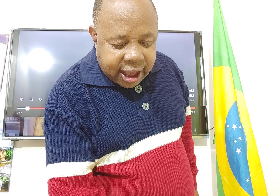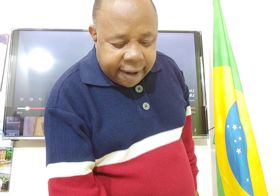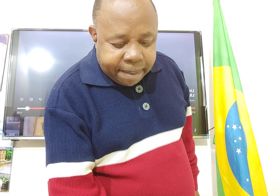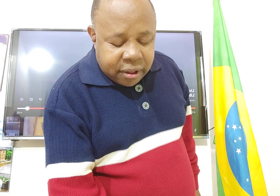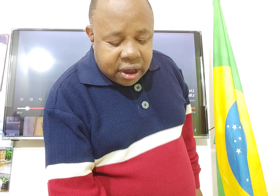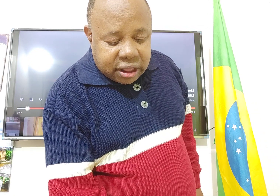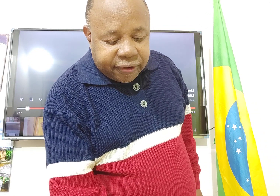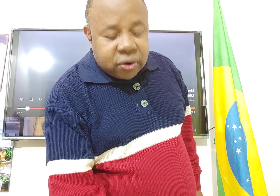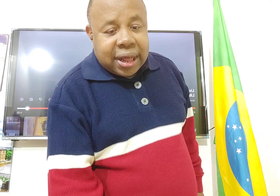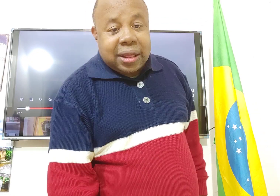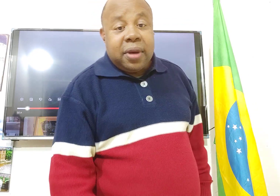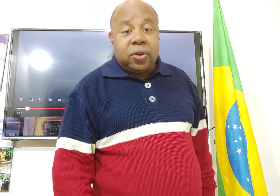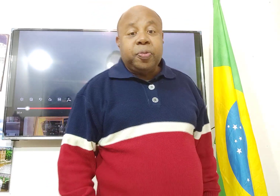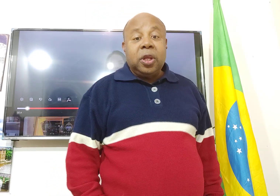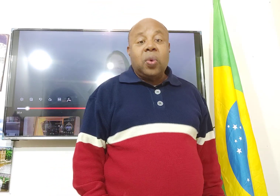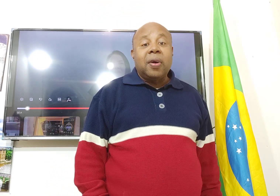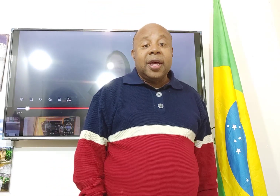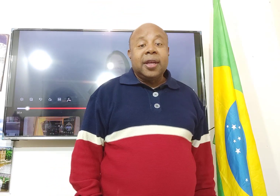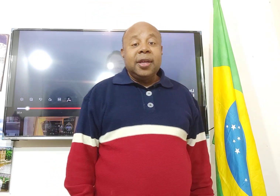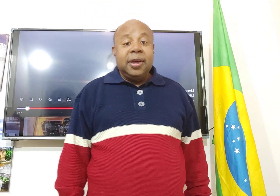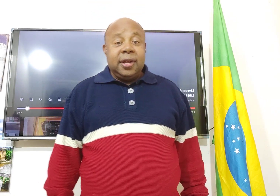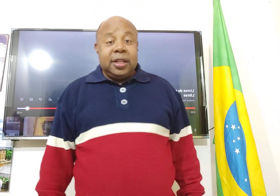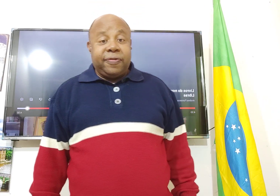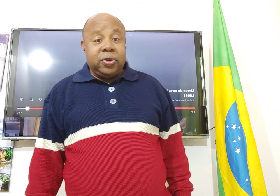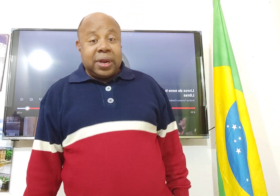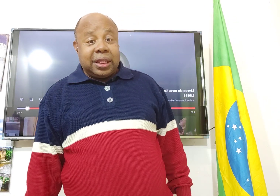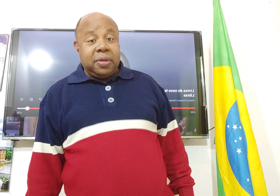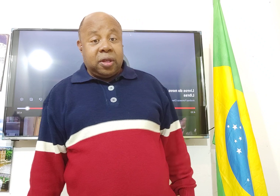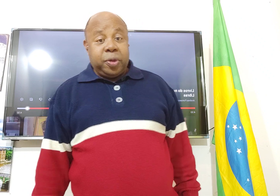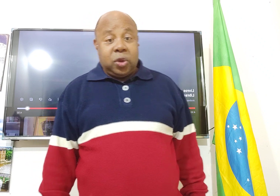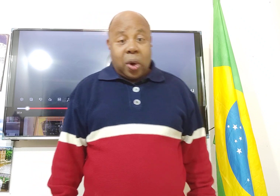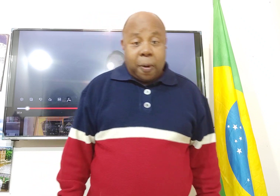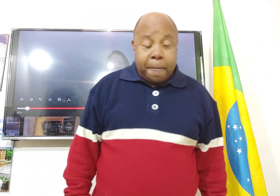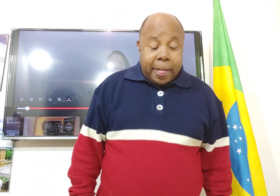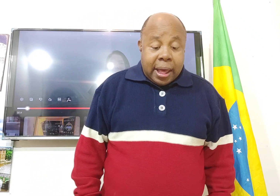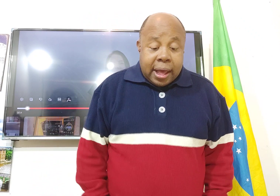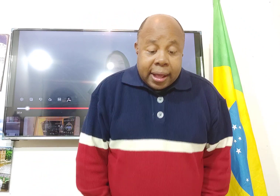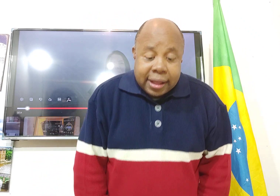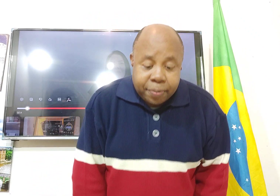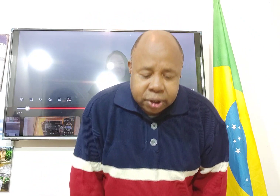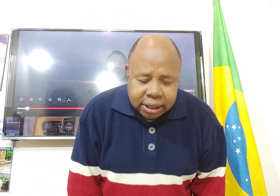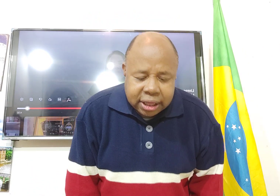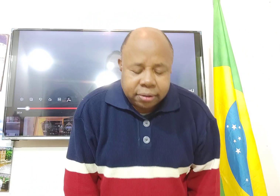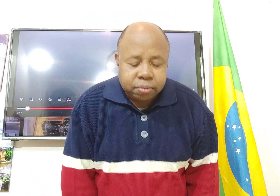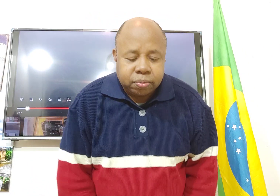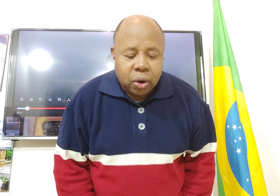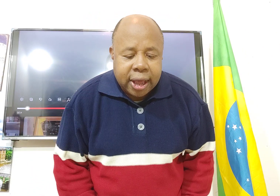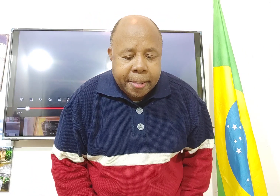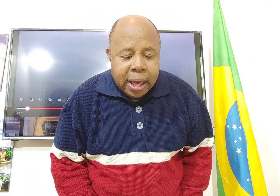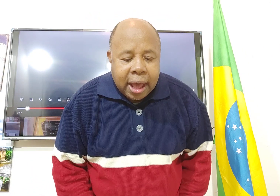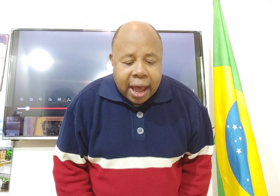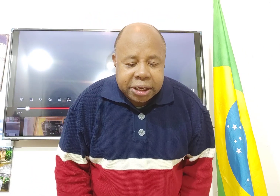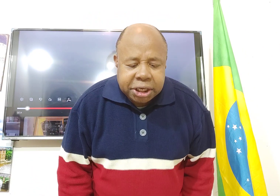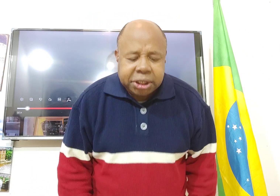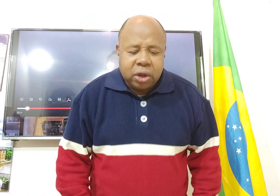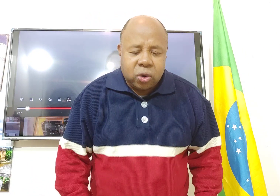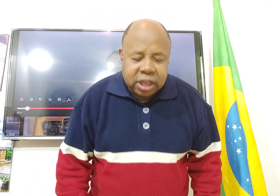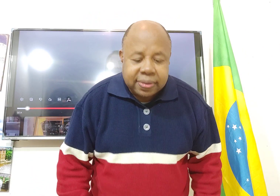ele está falando do nascimento espiritual, né? Ele está falando do nascimento espiritual. Então podia ser, ok? Aí disse Nicodemos, aí até